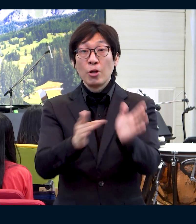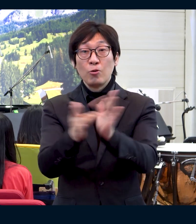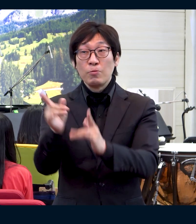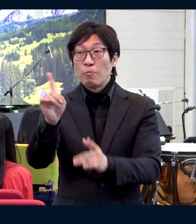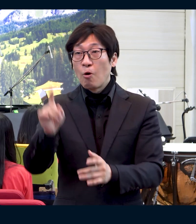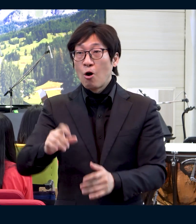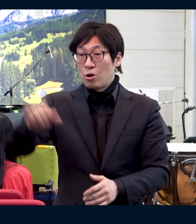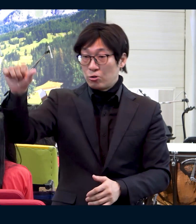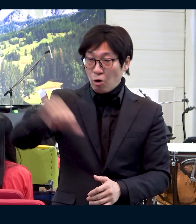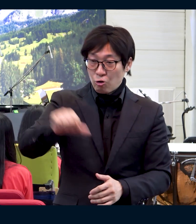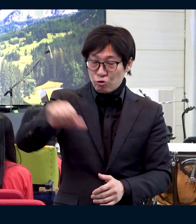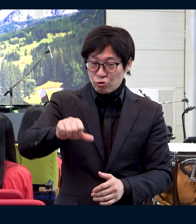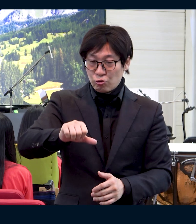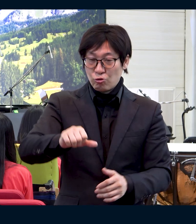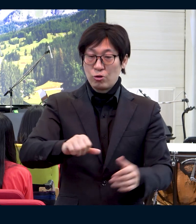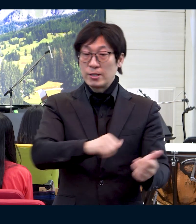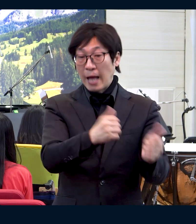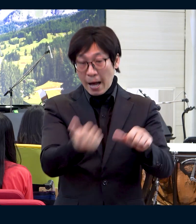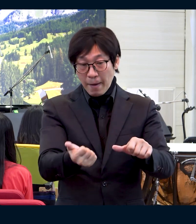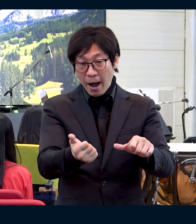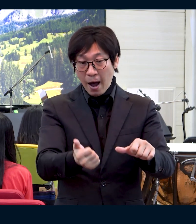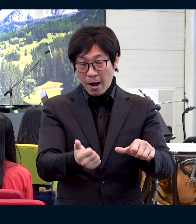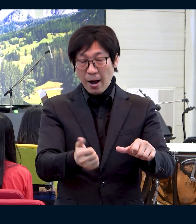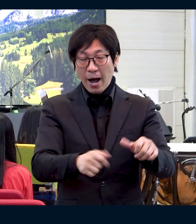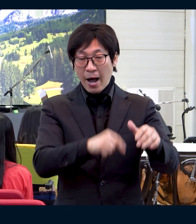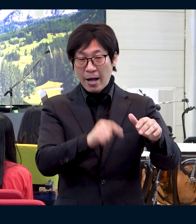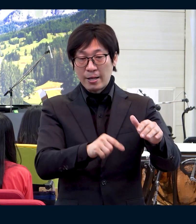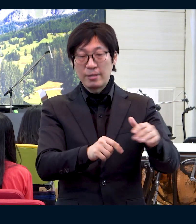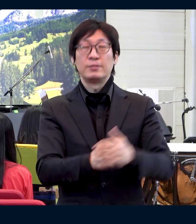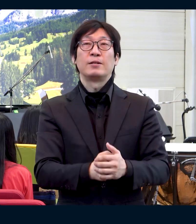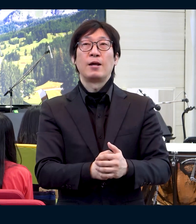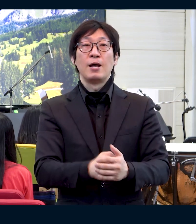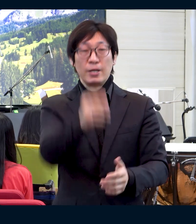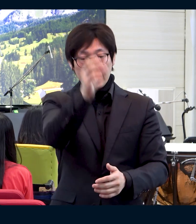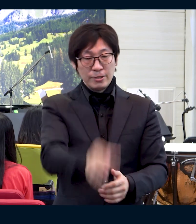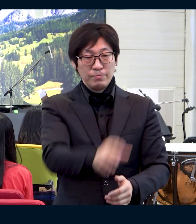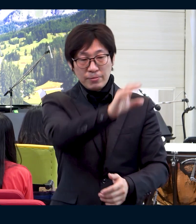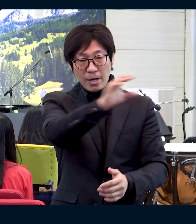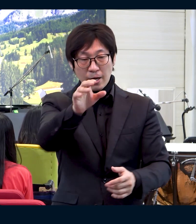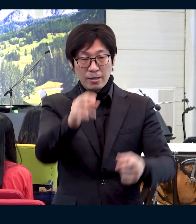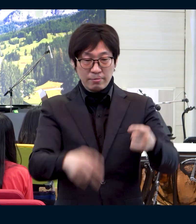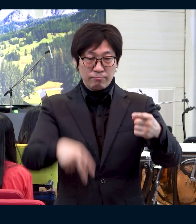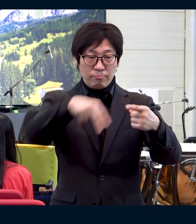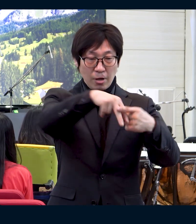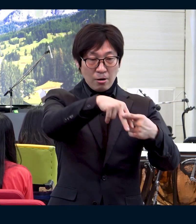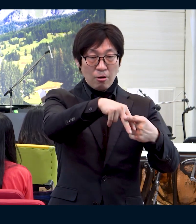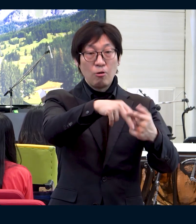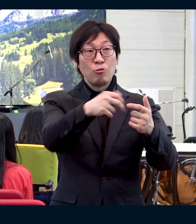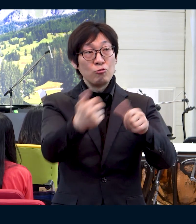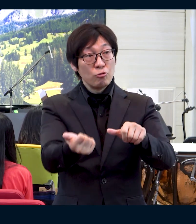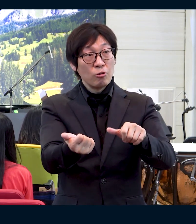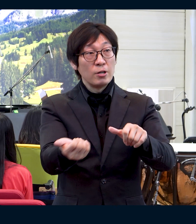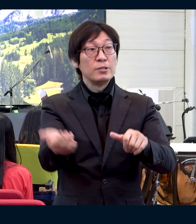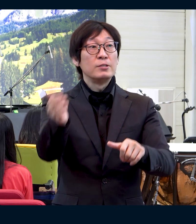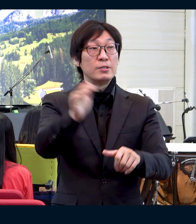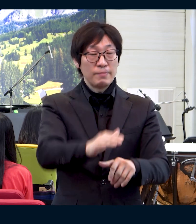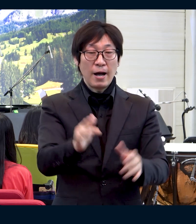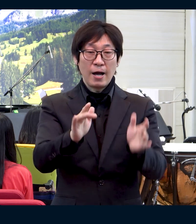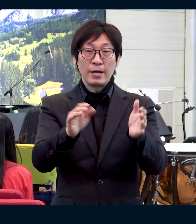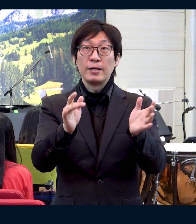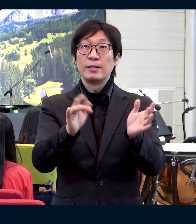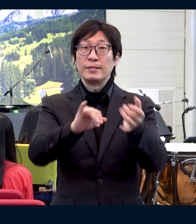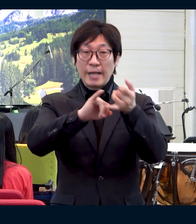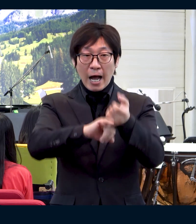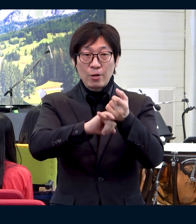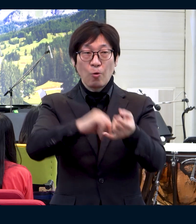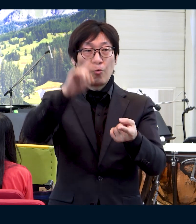저주와 사망 권세 가운데 십자가를 지심을 통해 죽으셨지만 약속하신 대로, 또 성경에 기록되어 있는